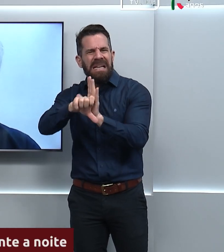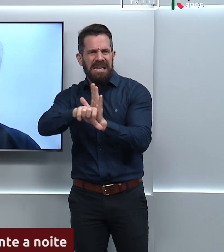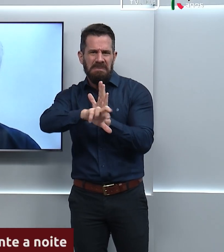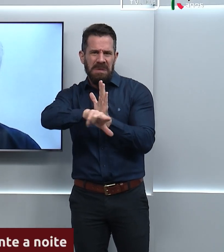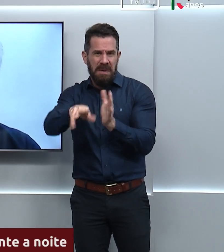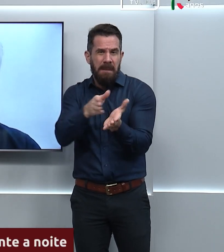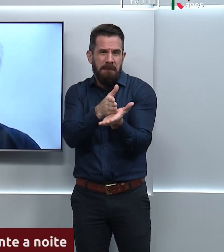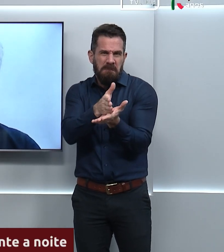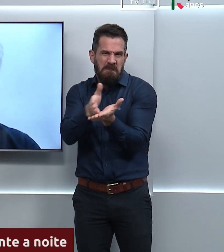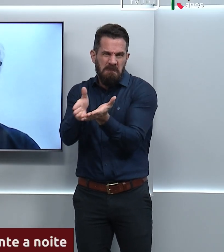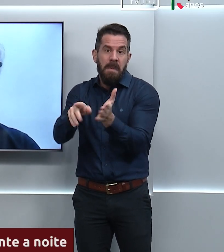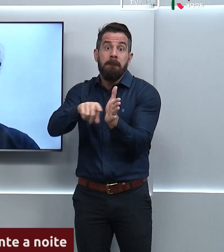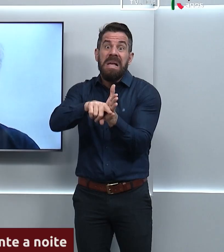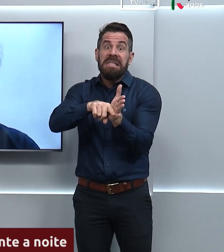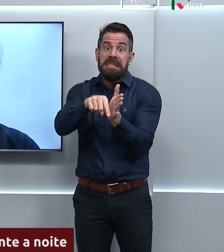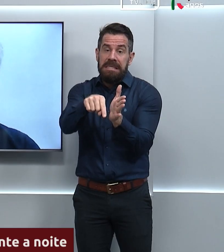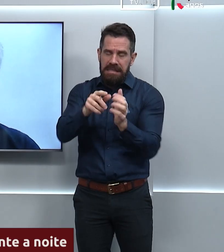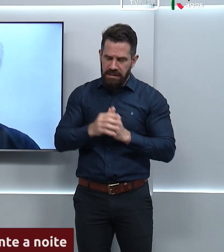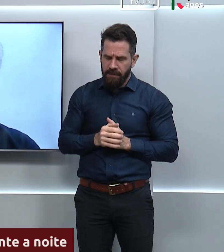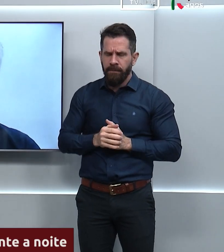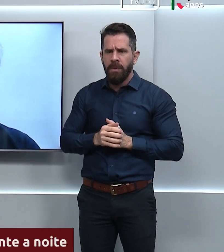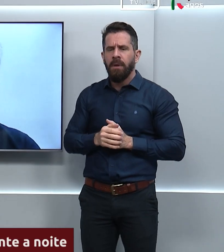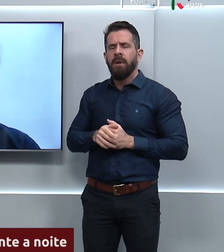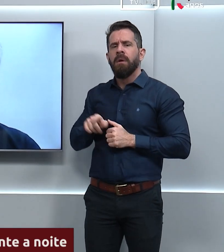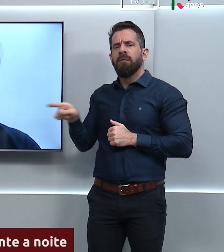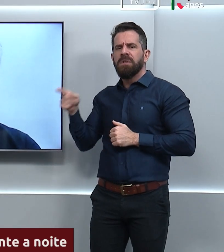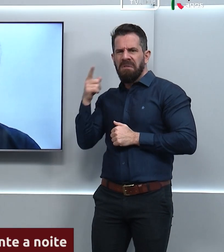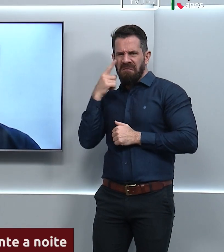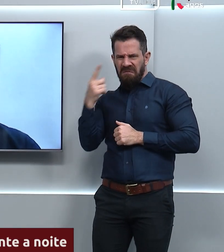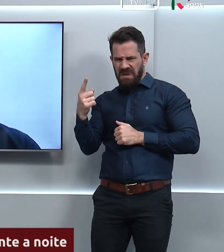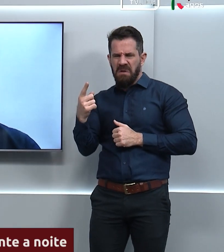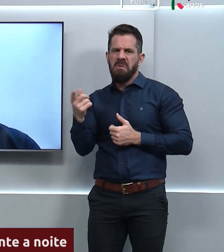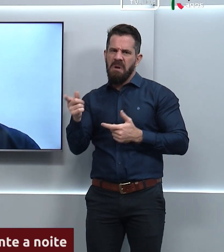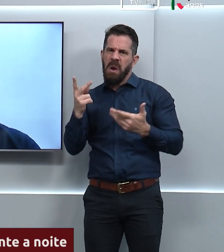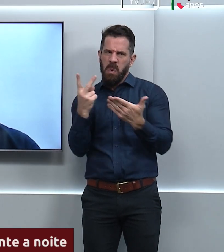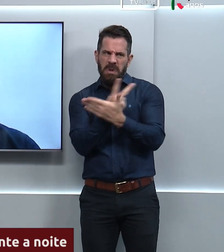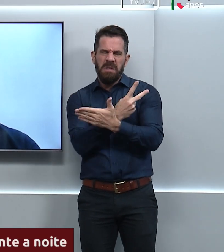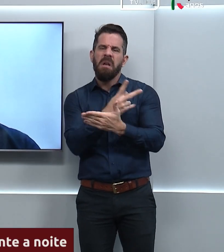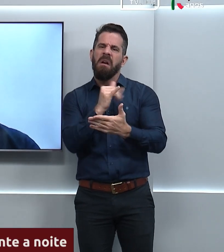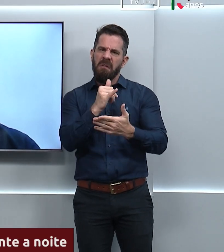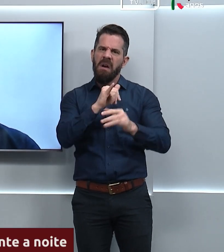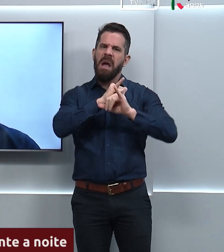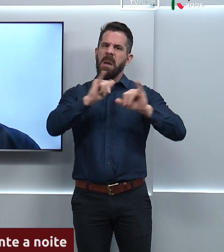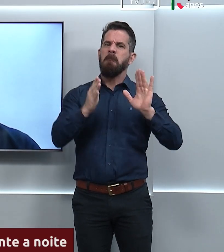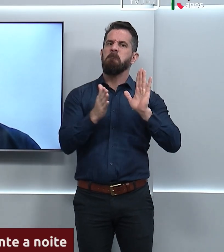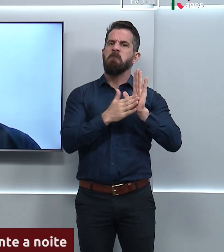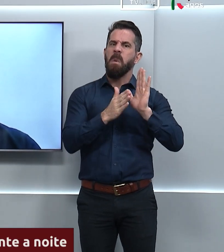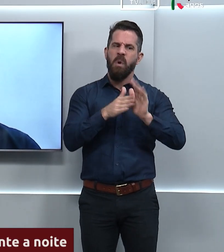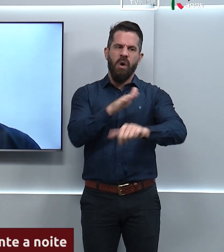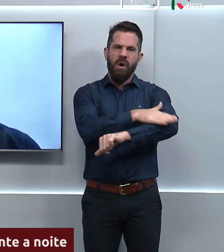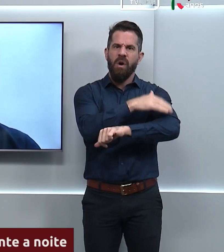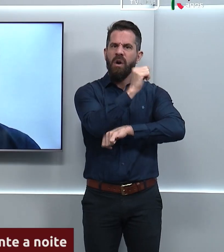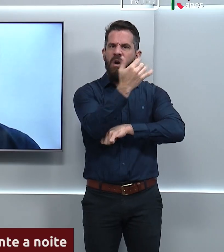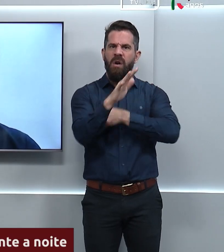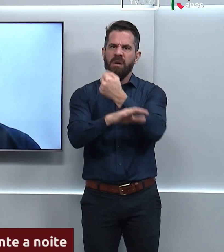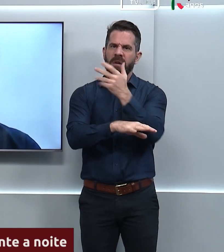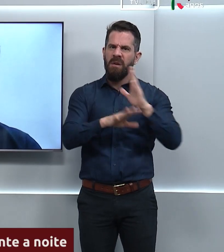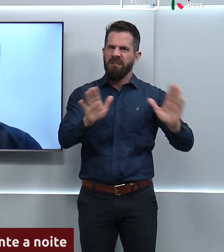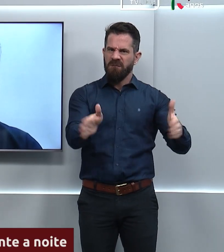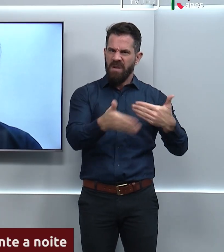desse lugar, como é que o senhor analisa essa proposta de fechar parques em Goiânia a partir das 10 horas da noite?